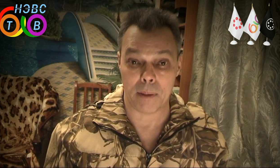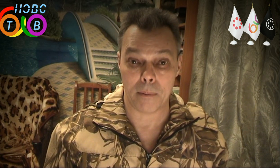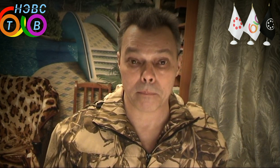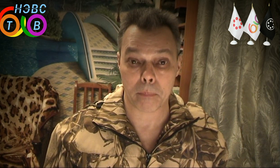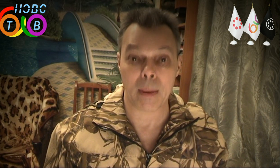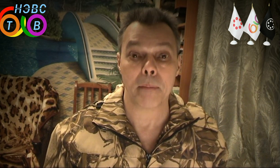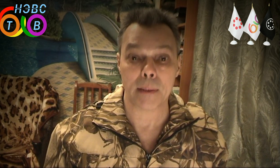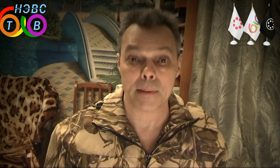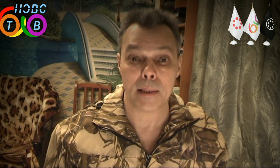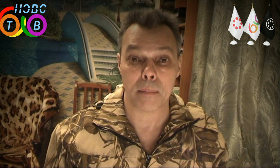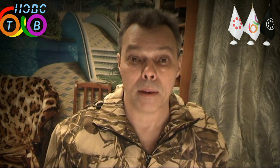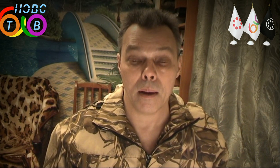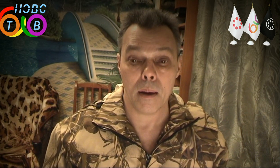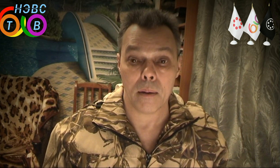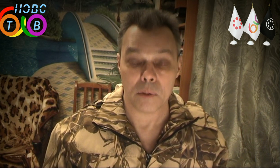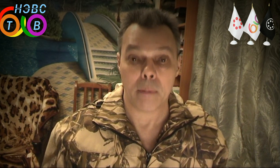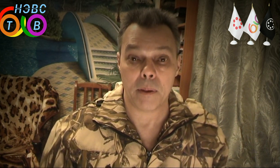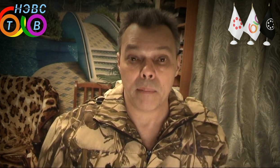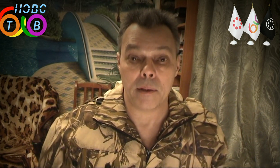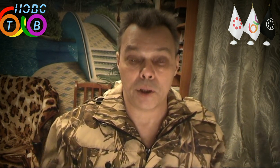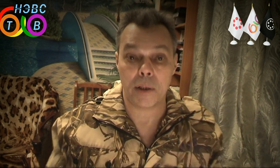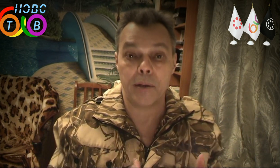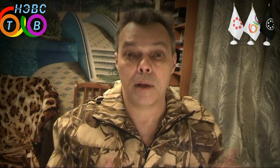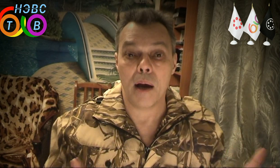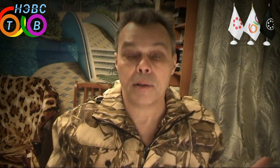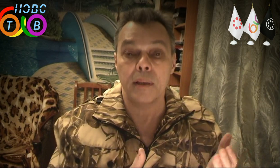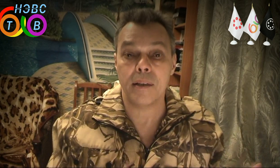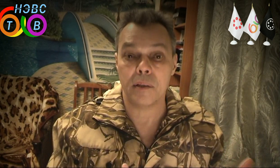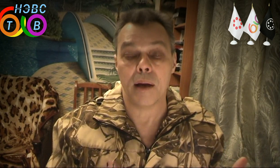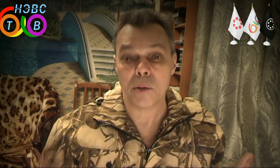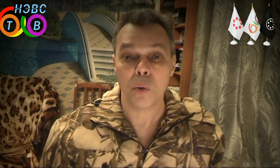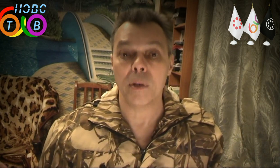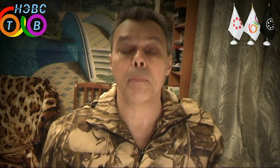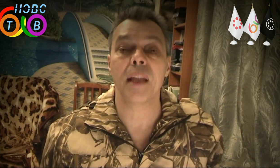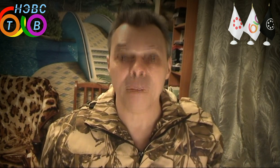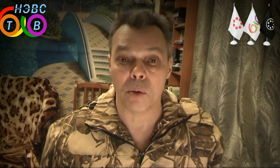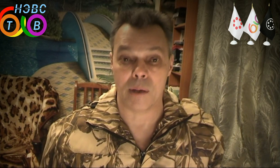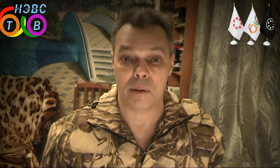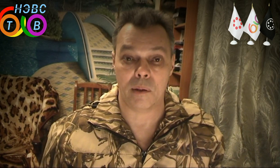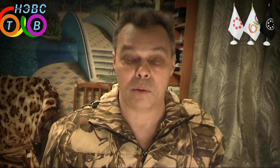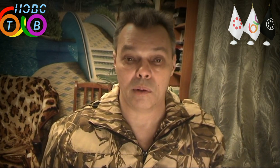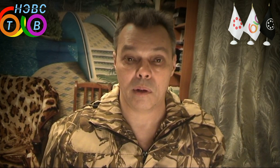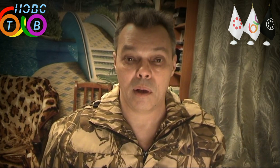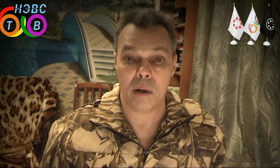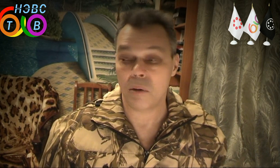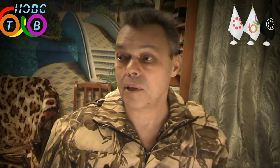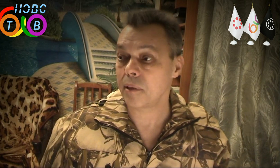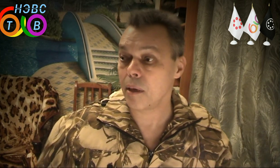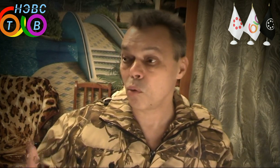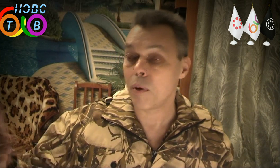семьями. Неполноценными. Ну, сами понимаете, это считаете один родитель, а другой наполовину родитель только. И вот часто я иду по